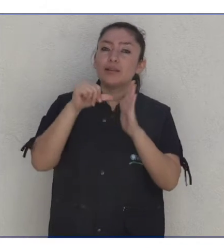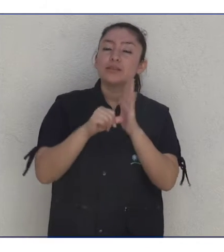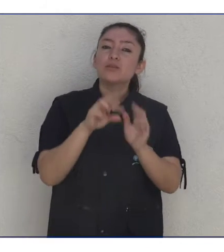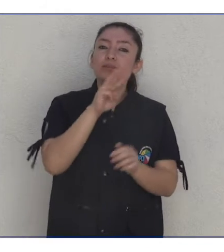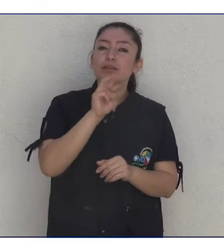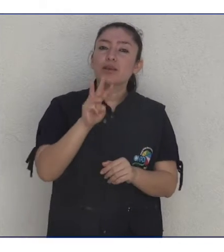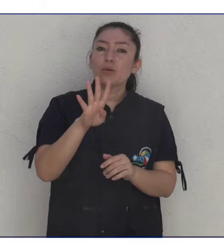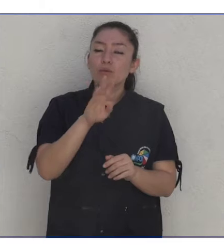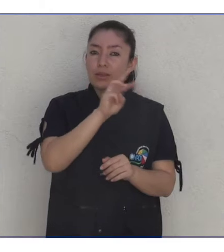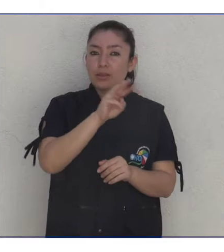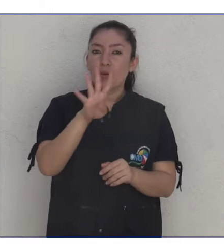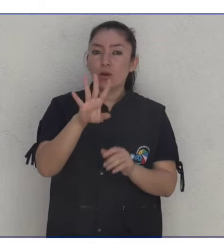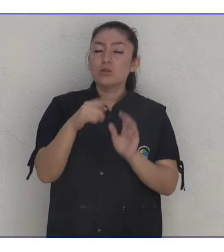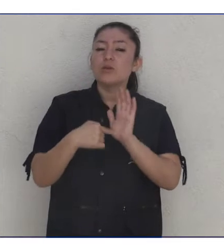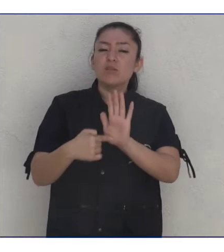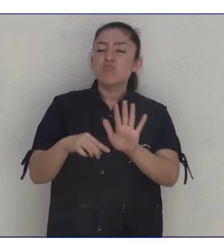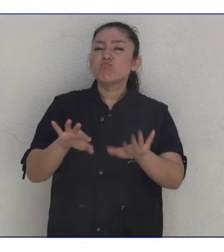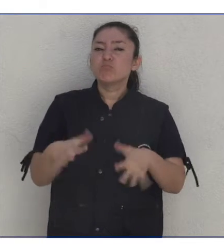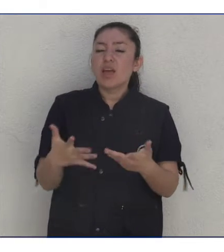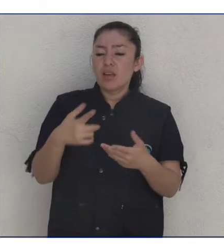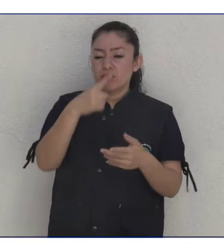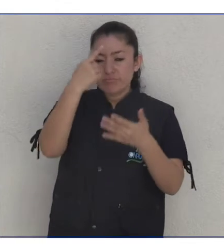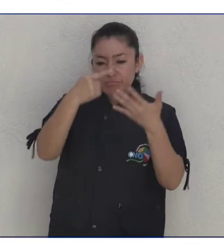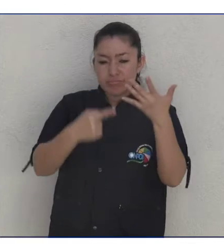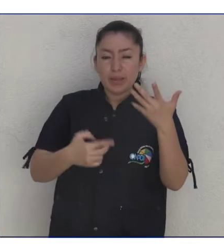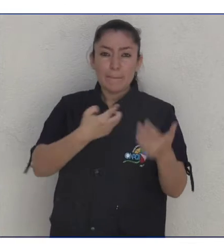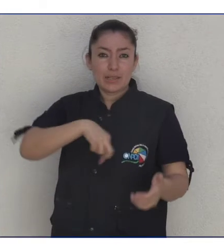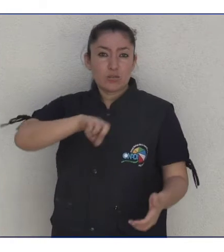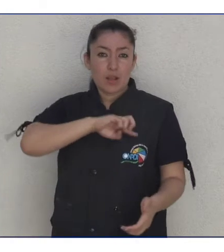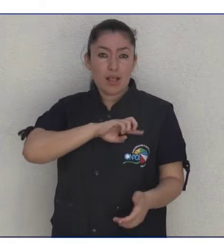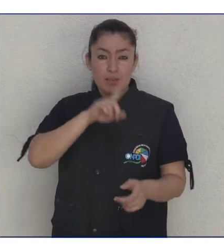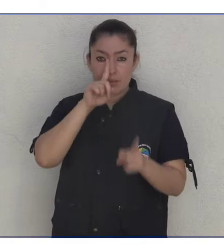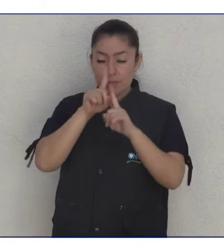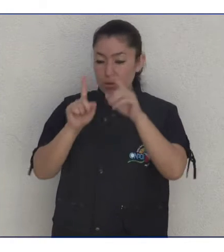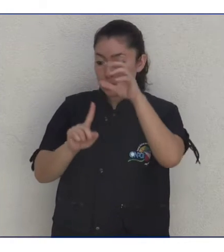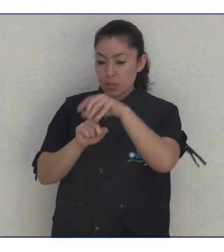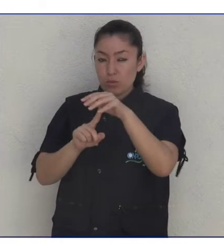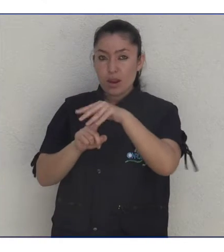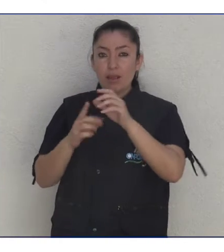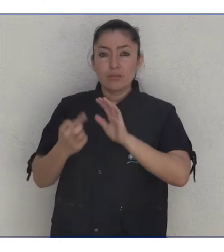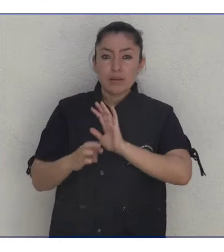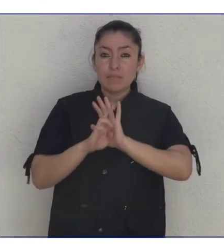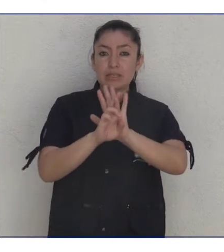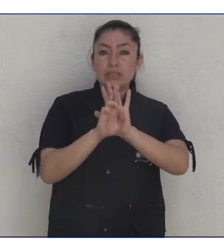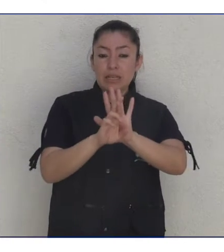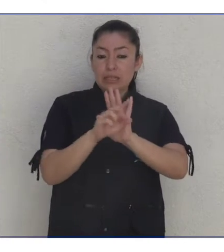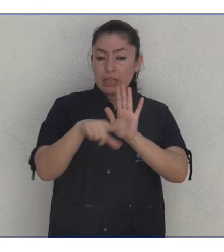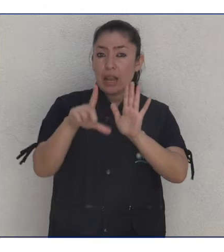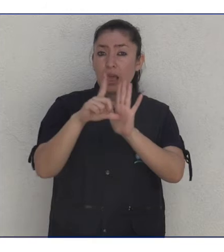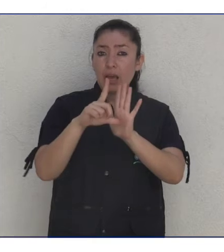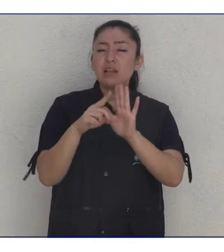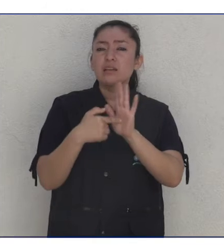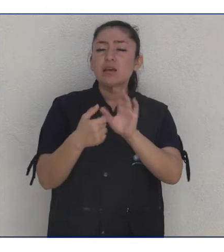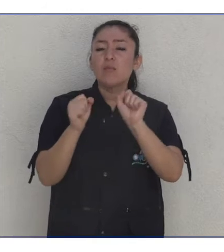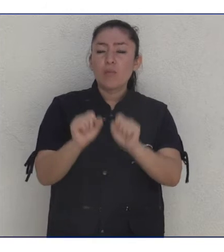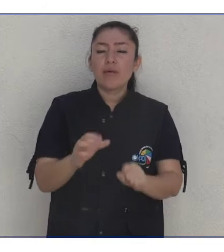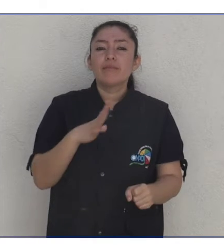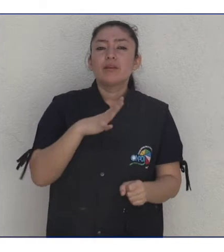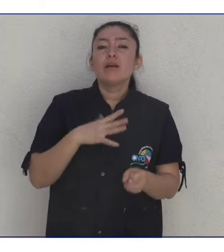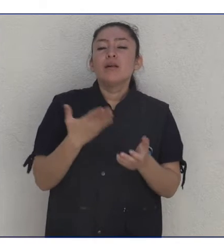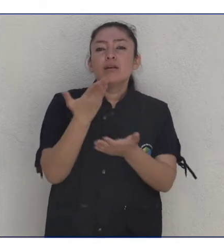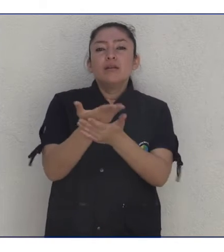34. Tratamiento de los datos personales. Los titulares o sus representantes legales podrán solicitar,